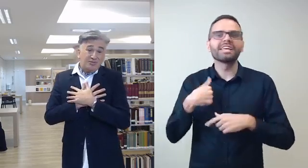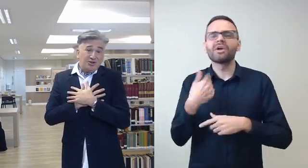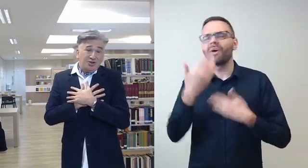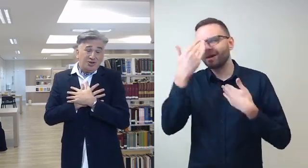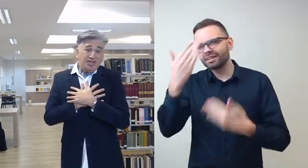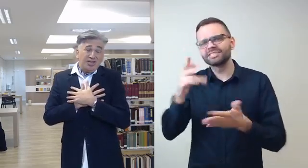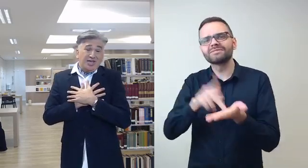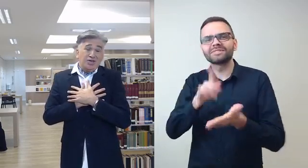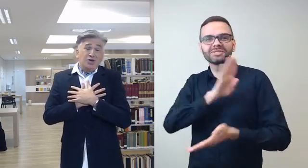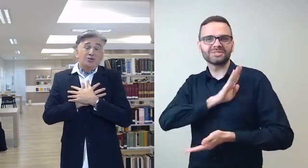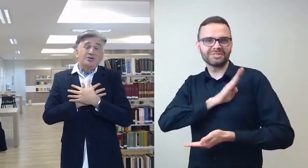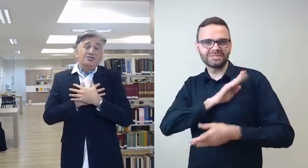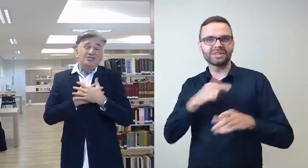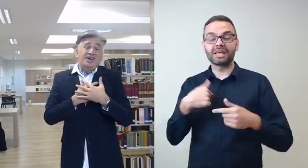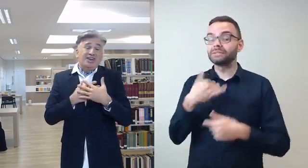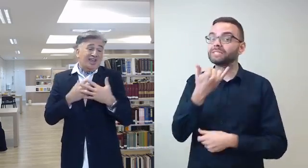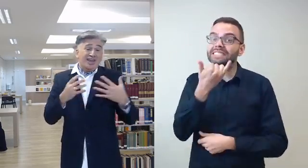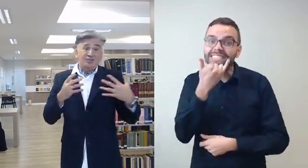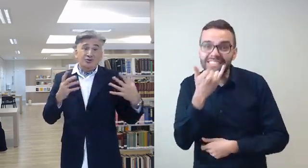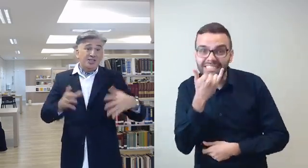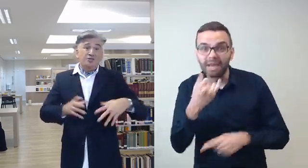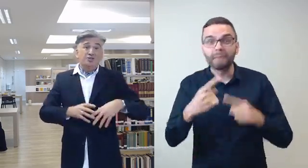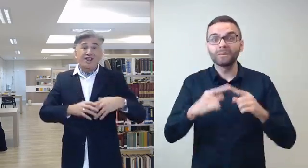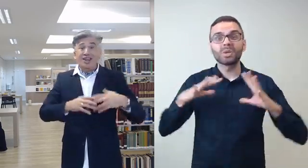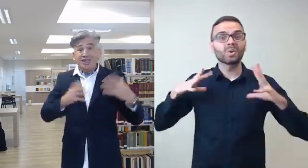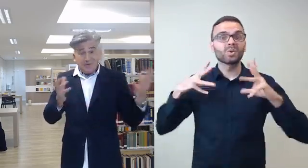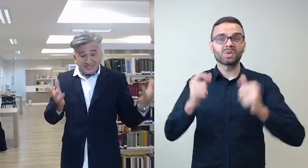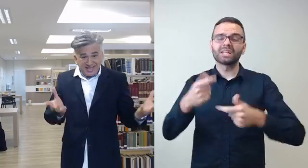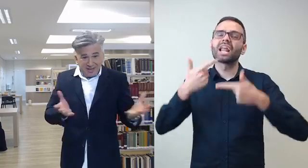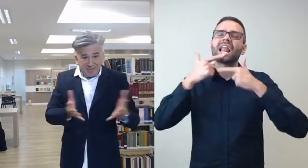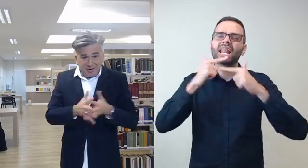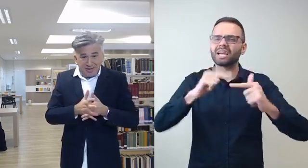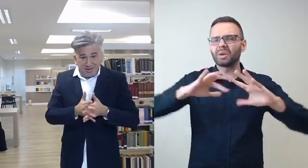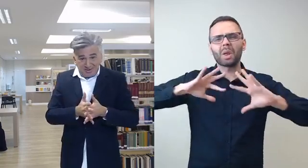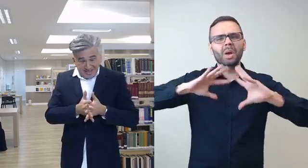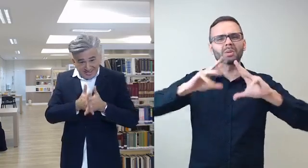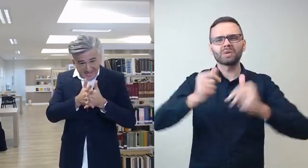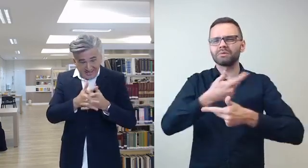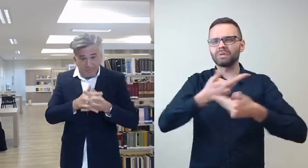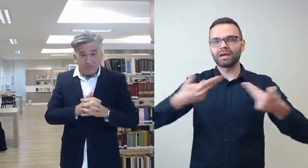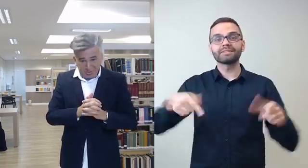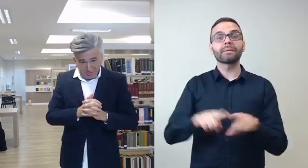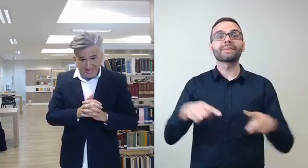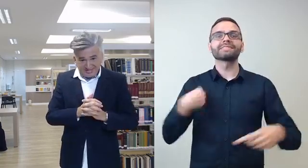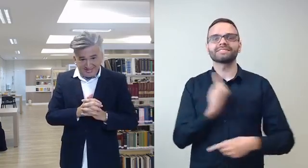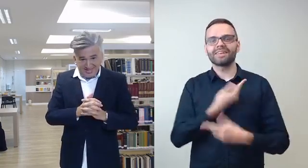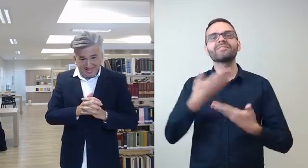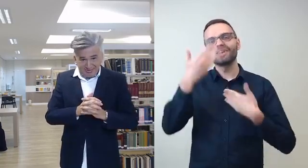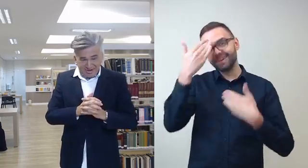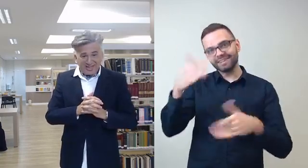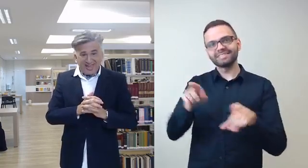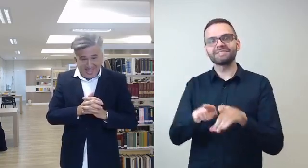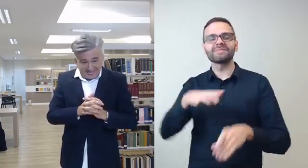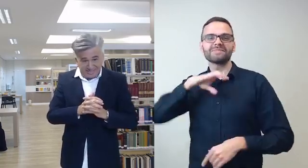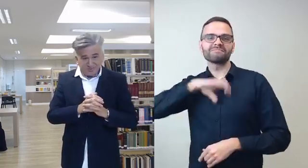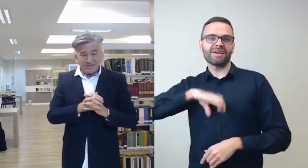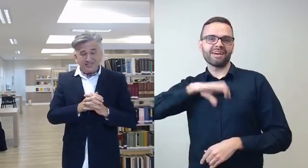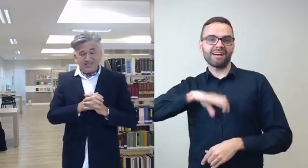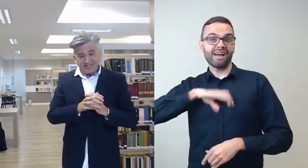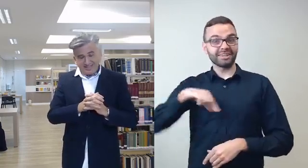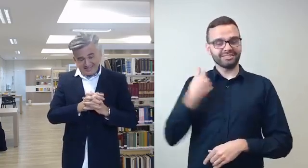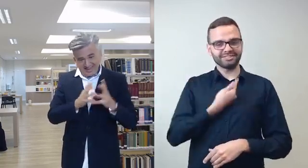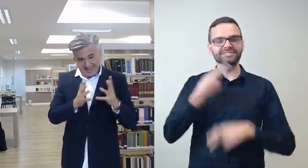pedir perdão que não podemos arreglar todo em todas as línguas, pero espero que entiendas mi português. Bueno, gracias